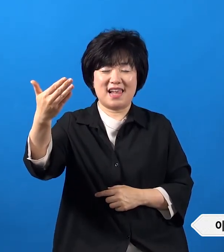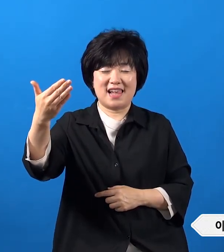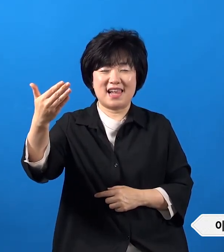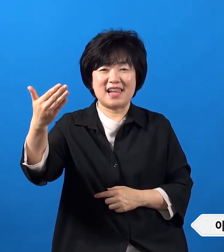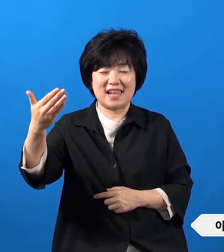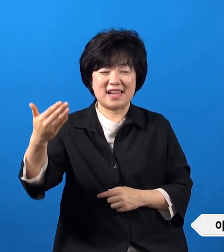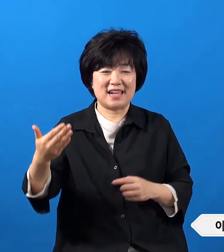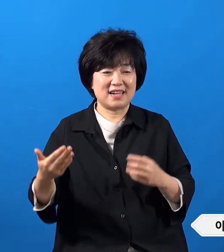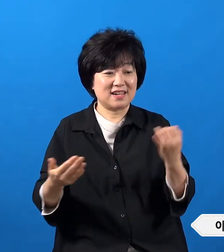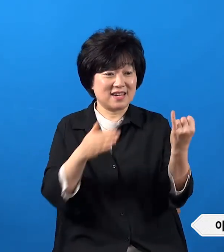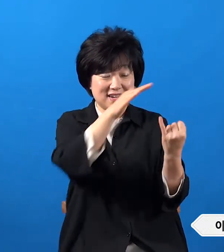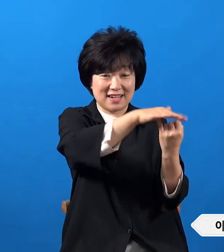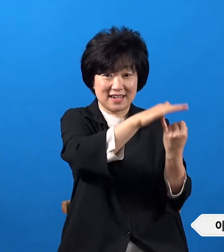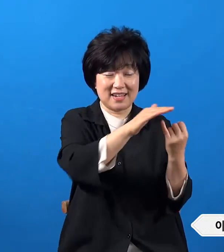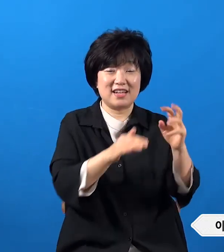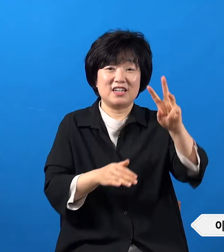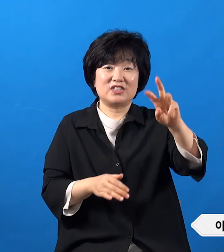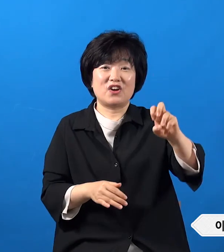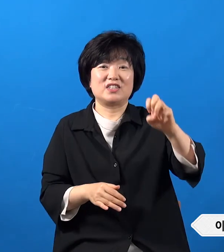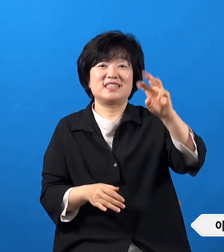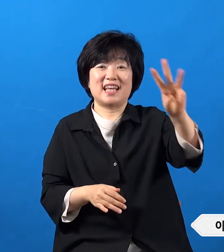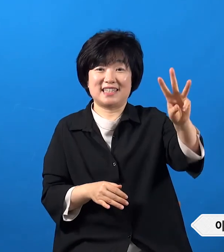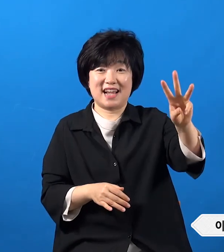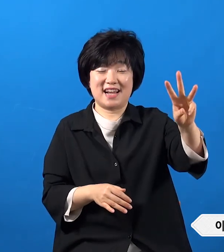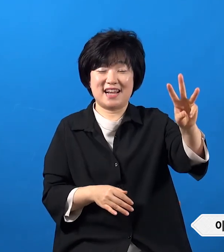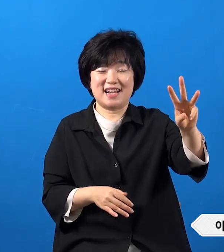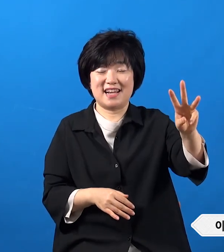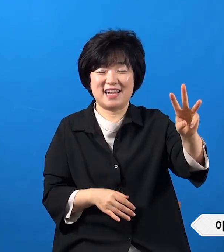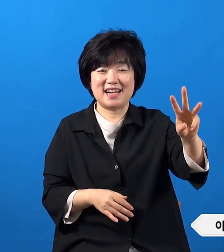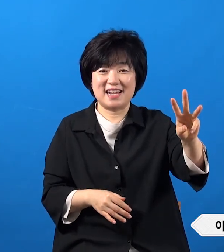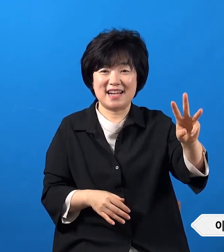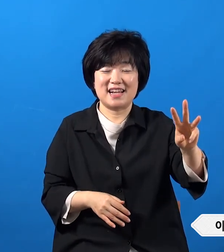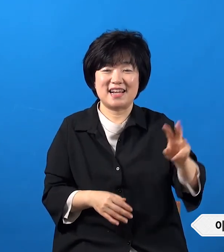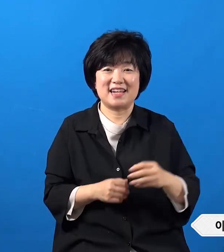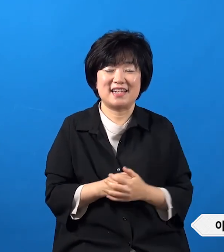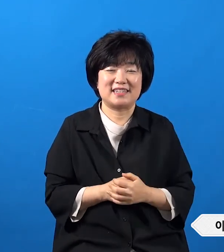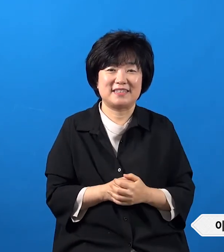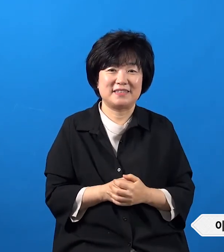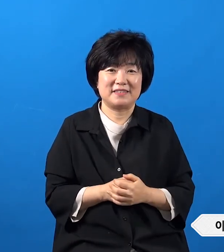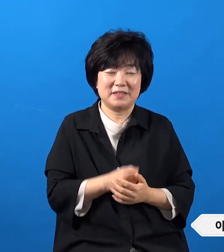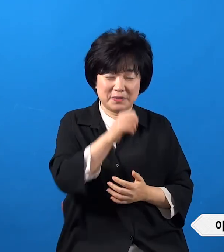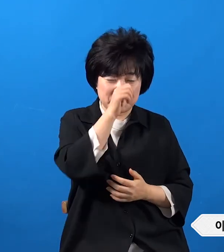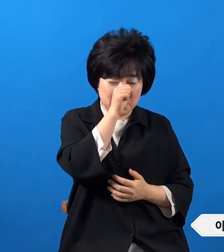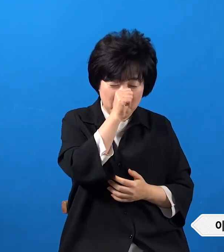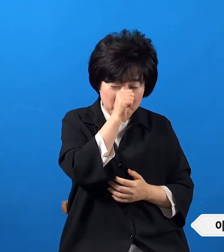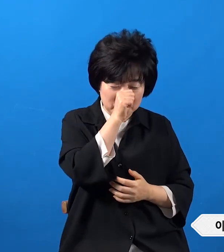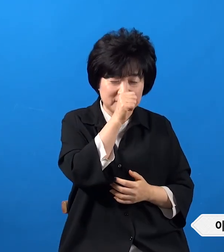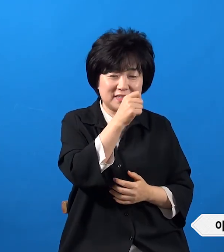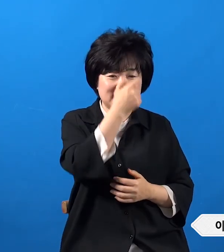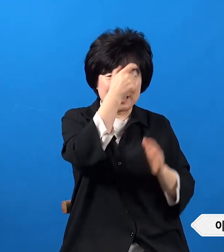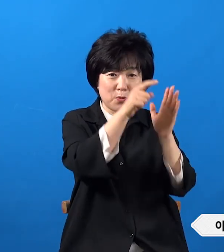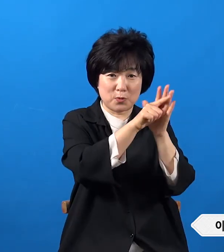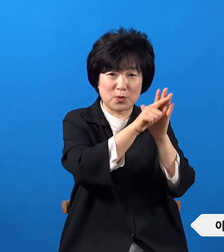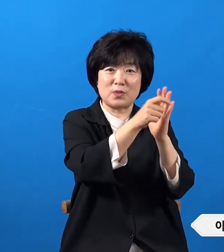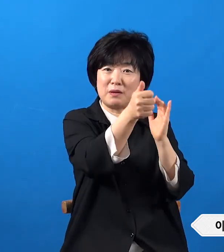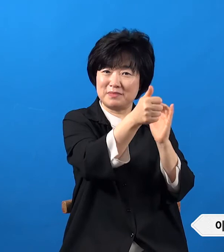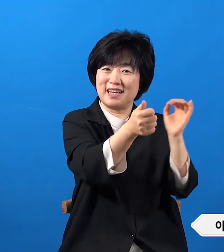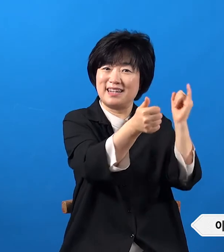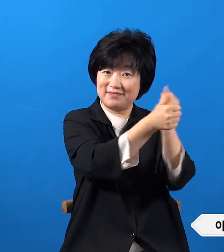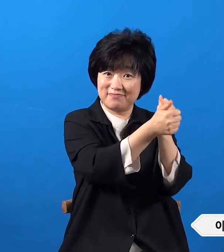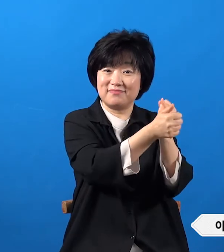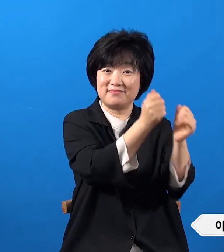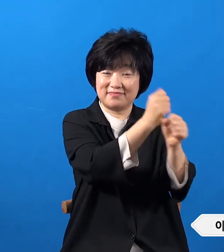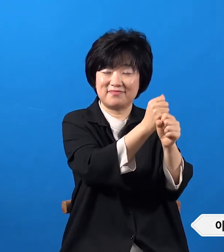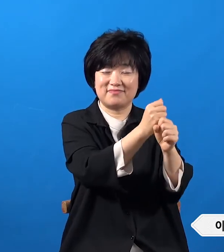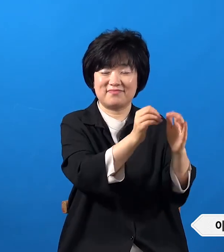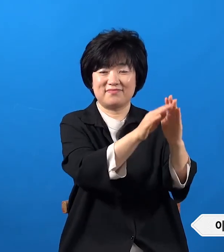푹은 33살에 결혼한 여인이 되었어요. 크리스찬하고 결혼했어요. 좋은 그리스도인 가정을 이루었어요.